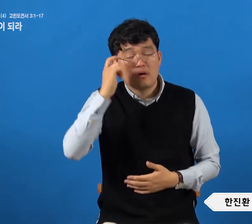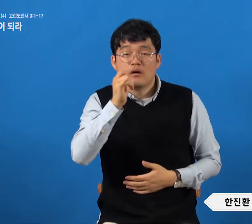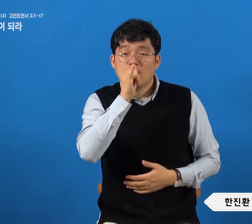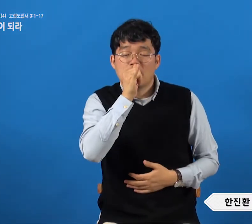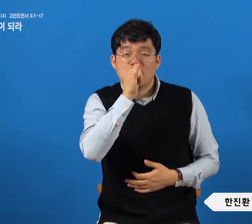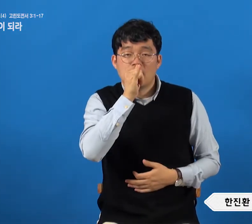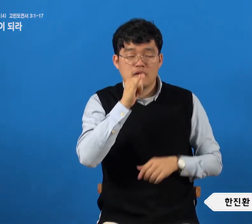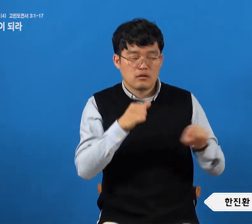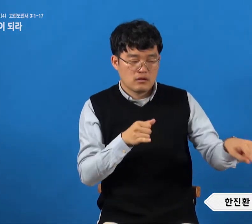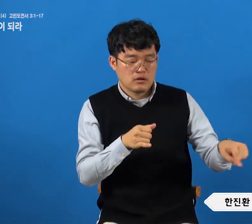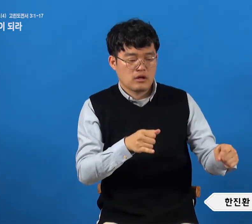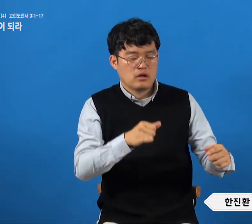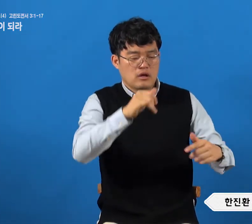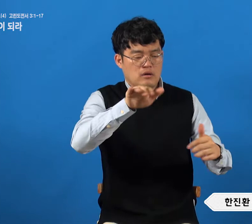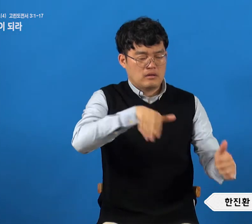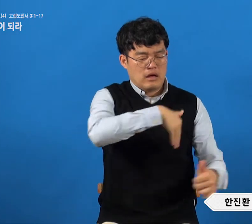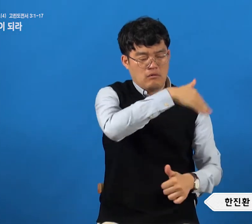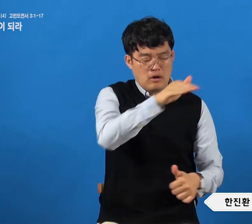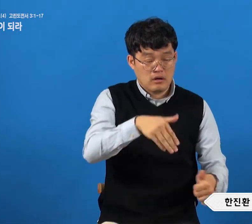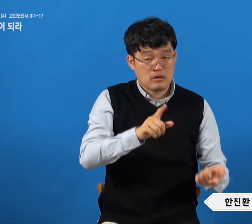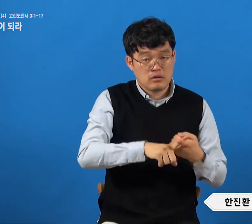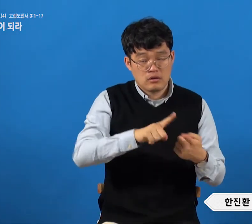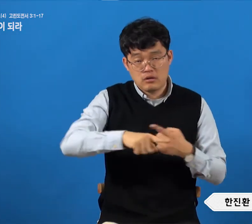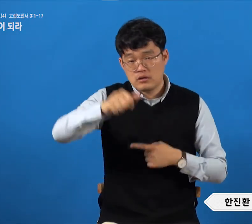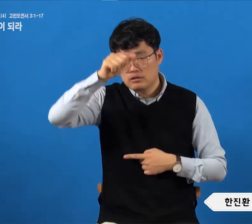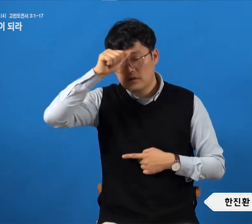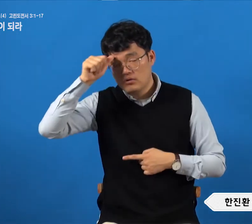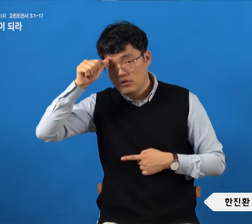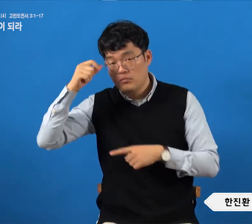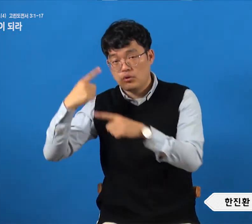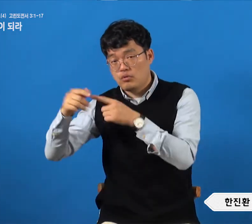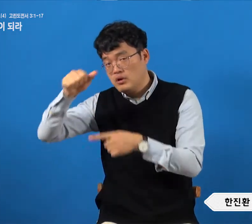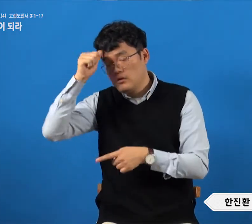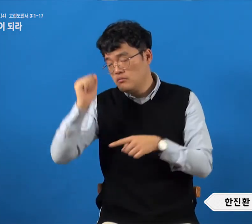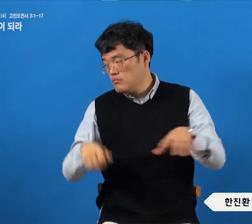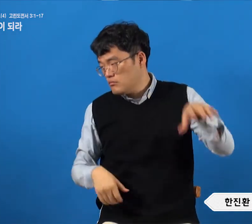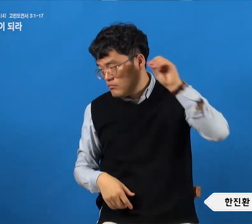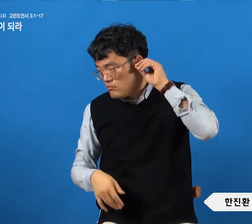얘기를 전해들은 교회의 장로님들이 다 반대를 하십니다.